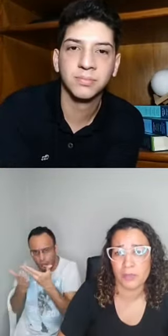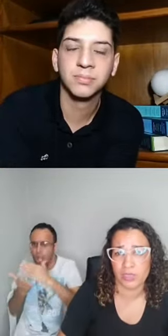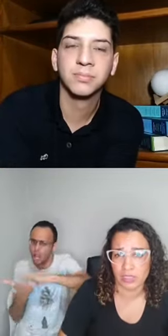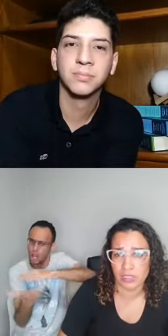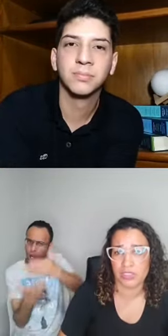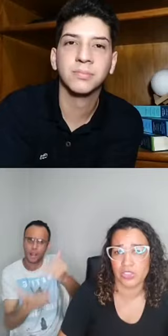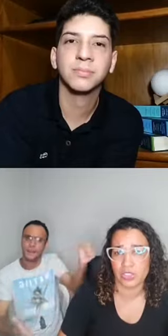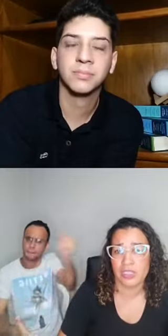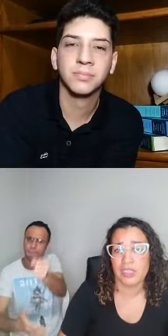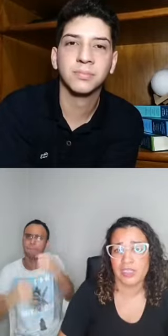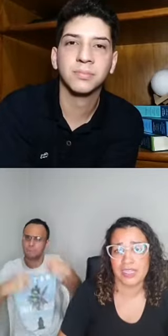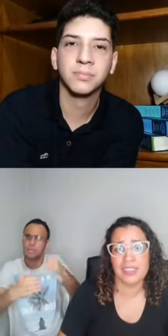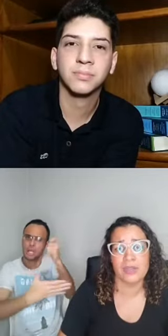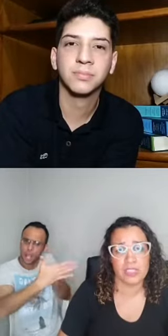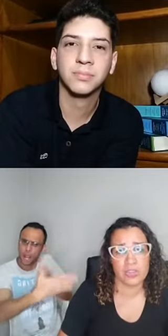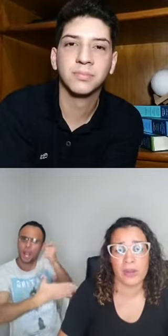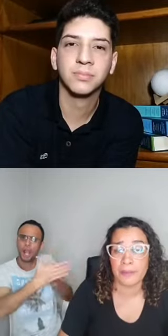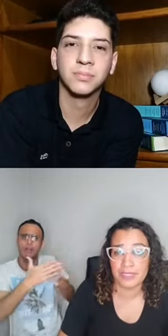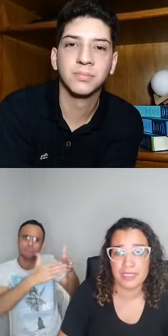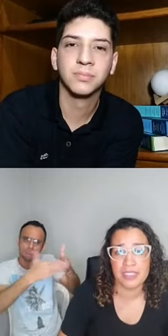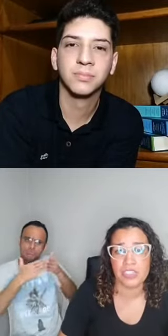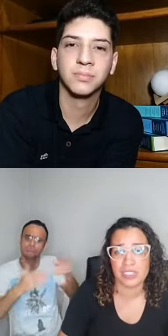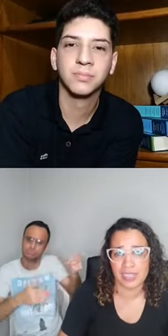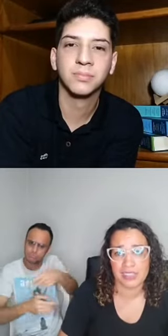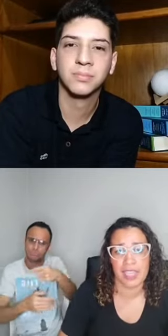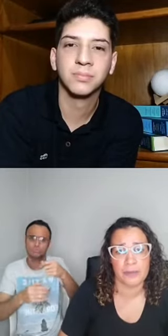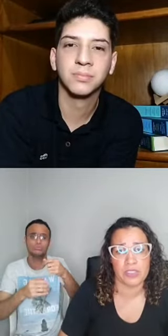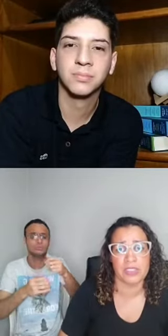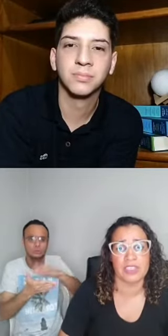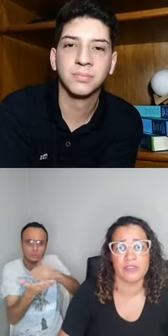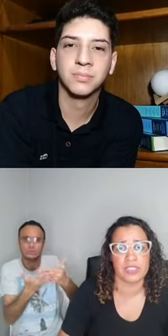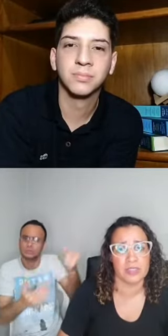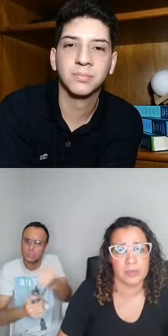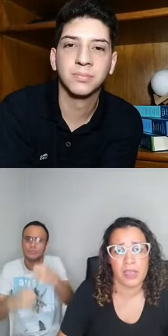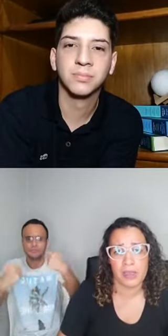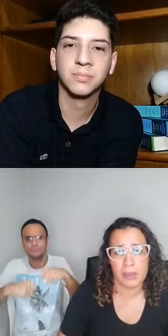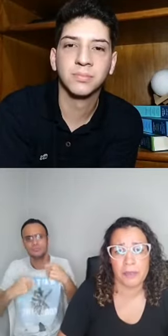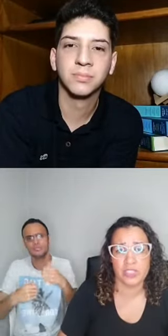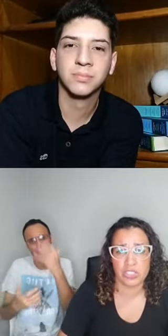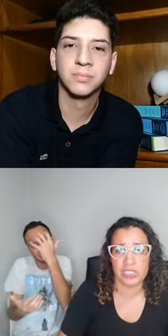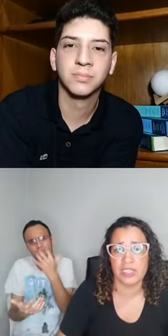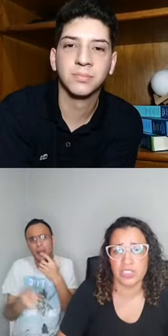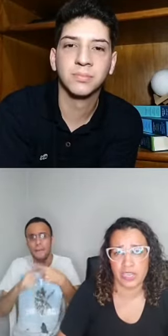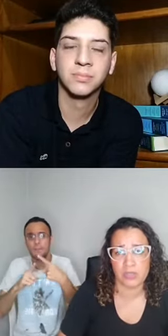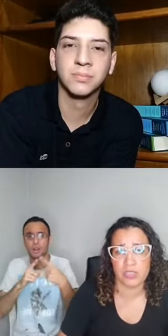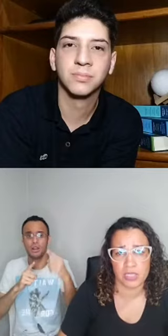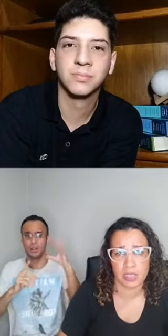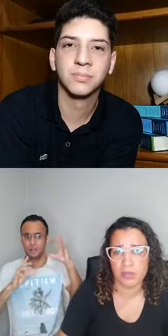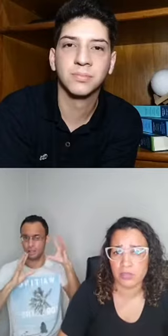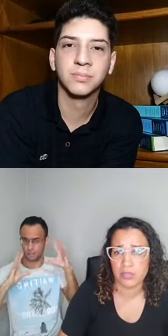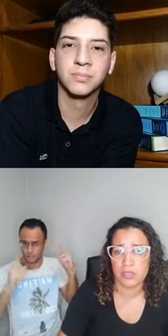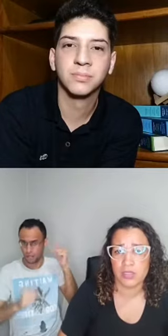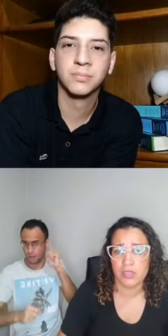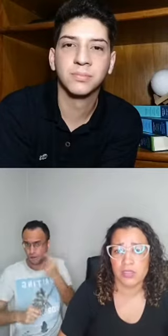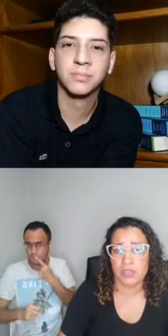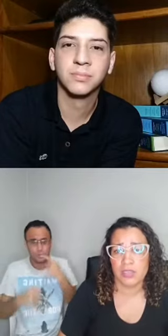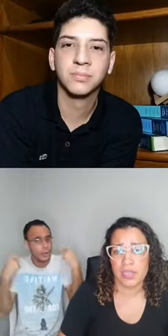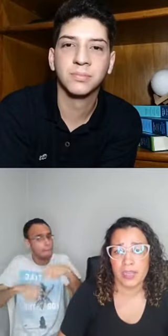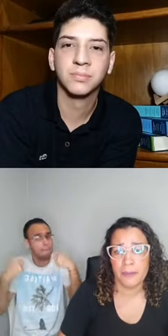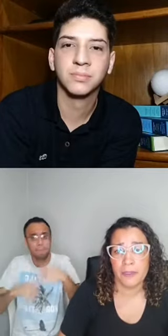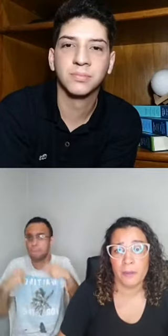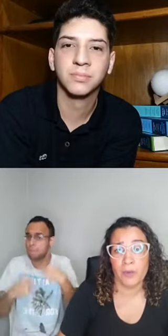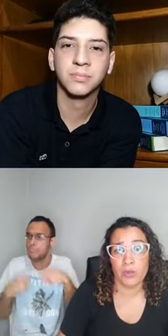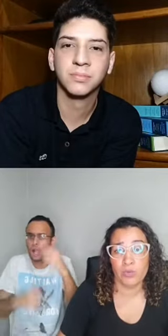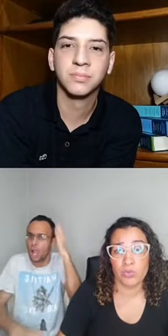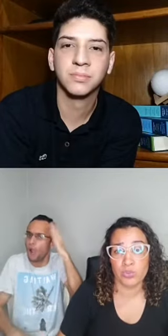muito importante. Né? Então, na escola precisa de ter intérprete, sim, vocês pedirem direitos seus,